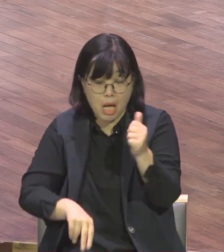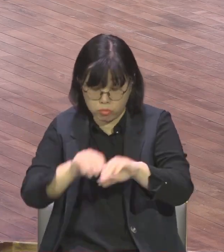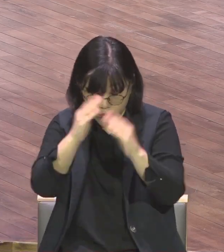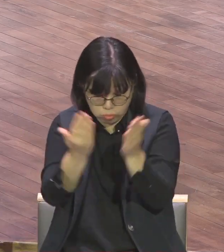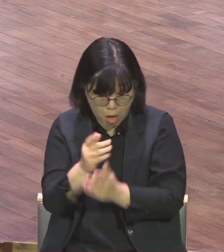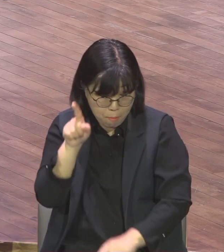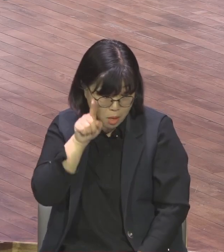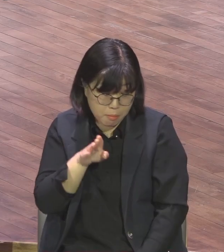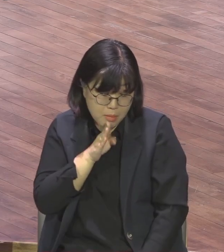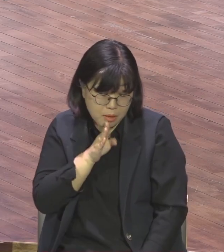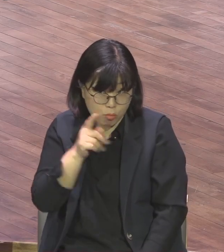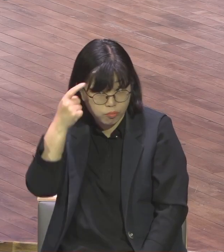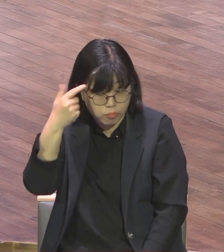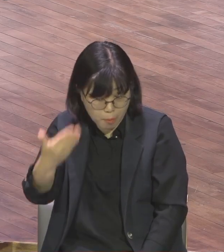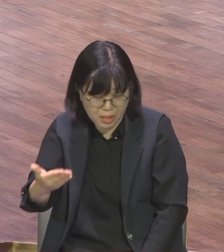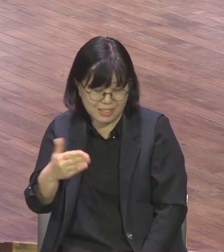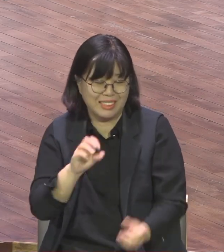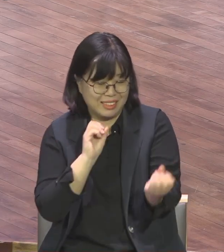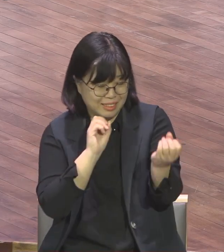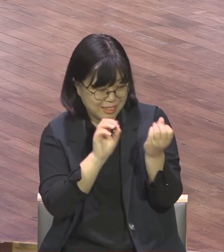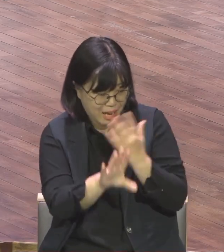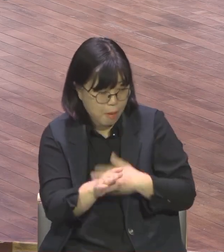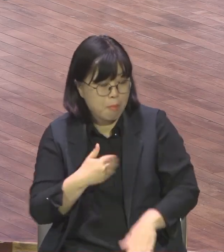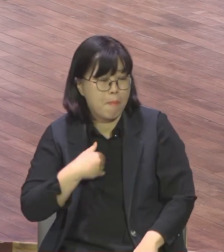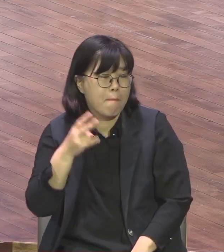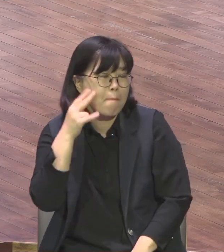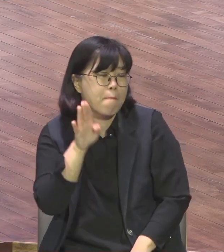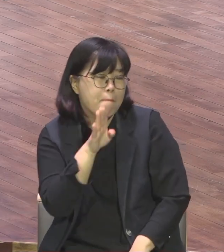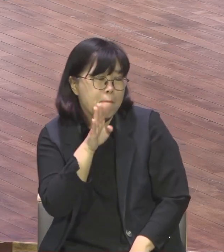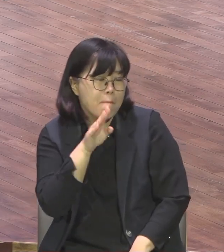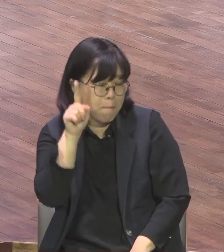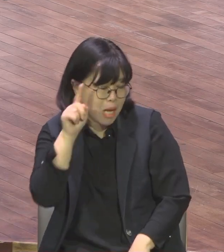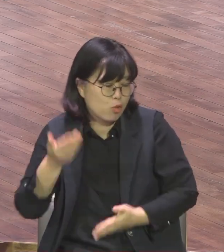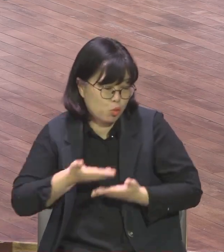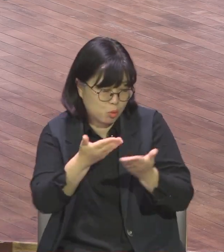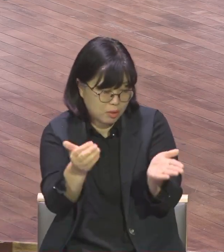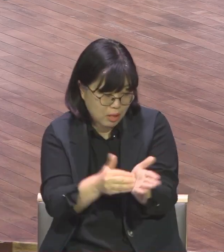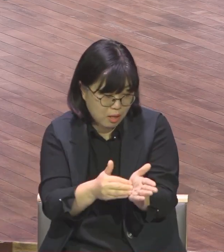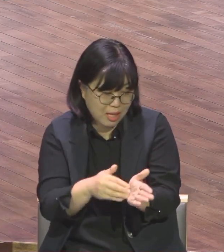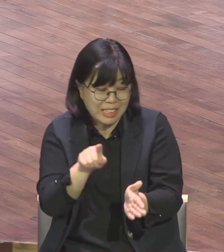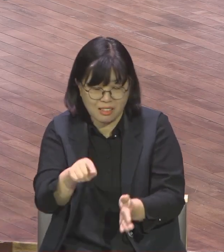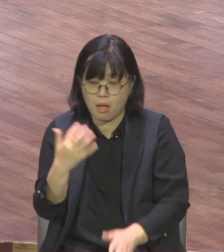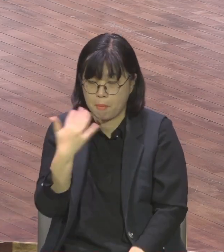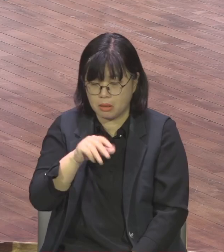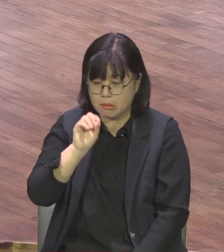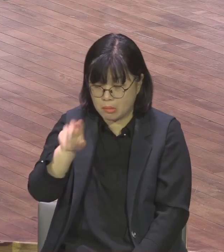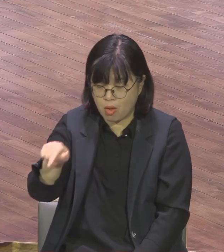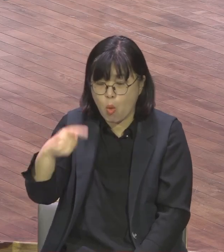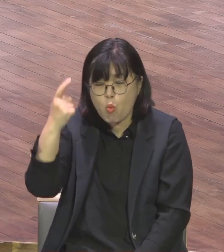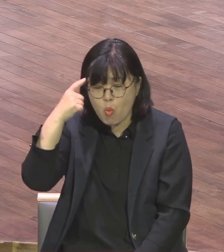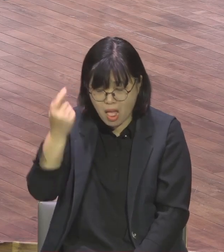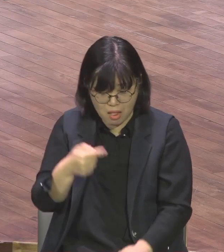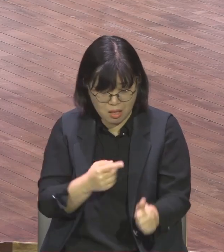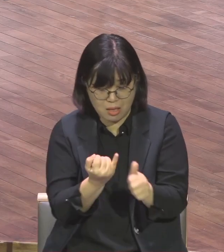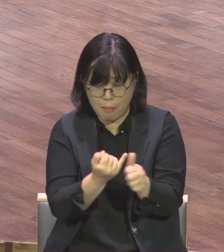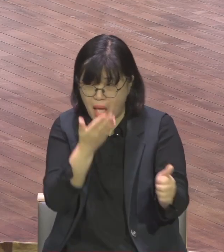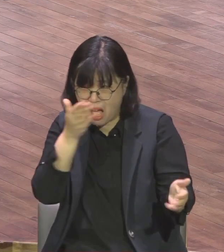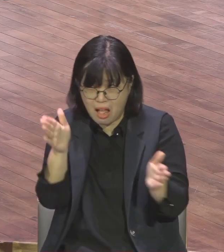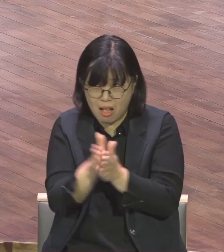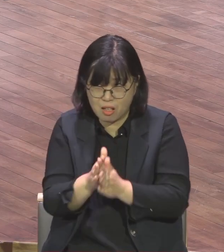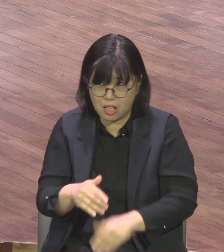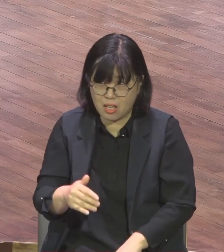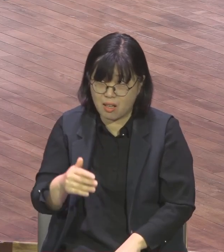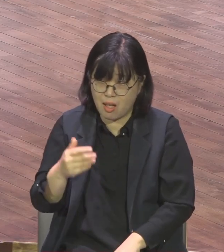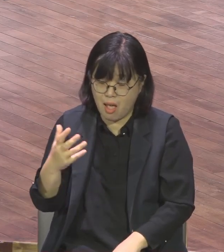값이 이것뿐이냐 내게 말하라 하니 이르되 내 이것뿐이라 하더라. 베드로가 이르되 너희가 어찌 함께 깨하여 주의